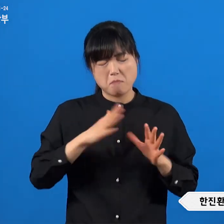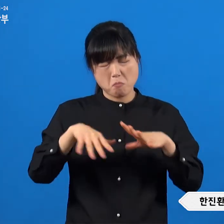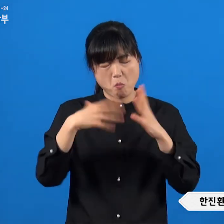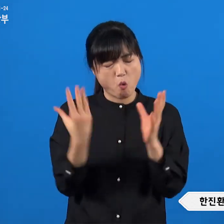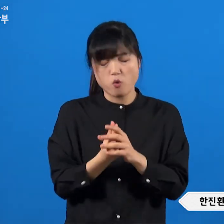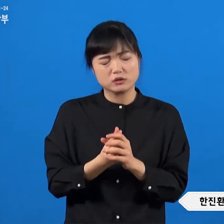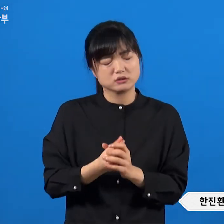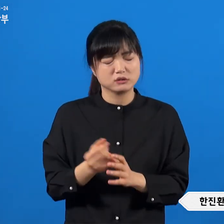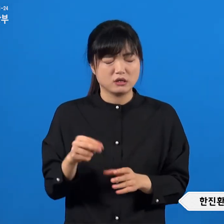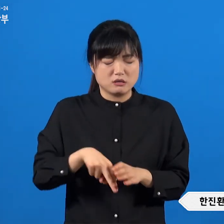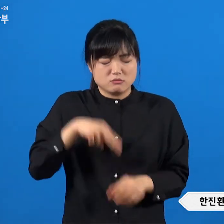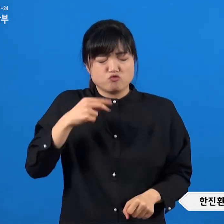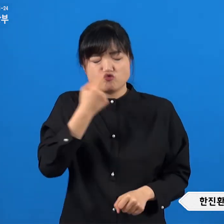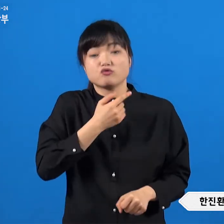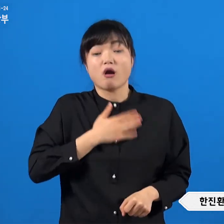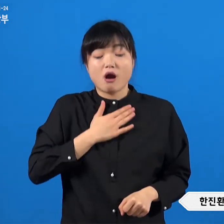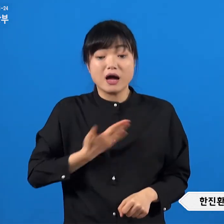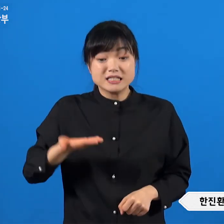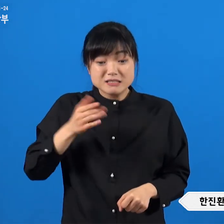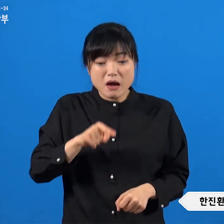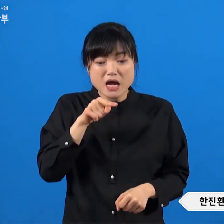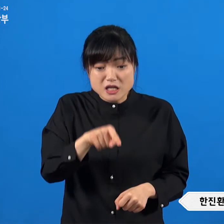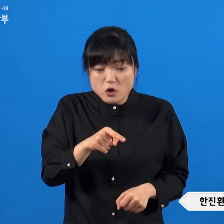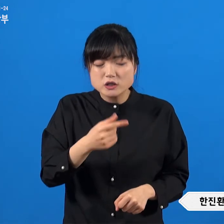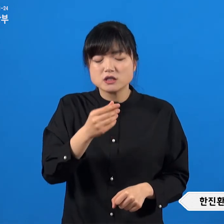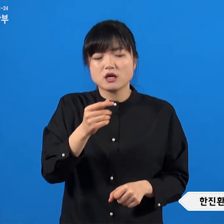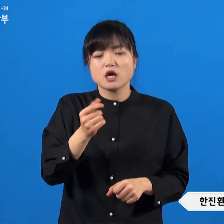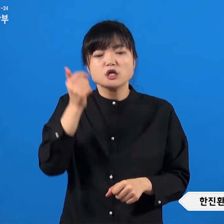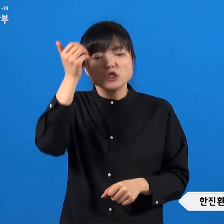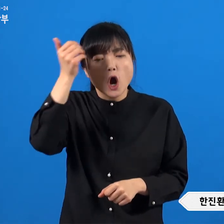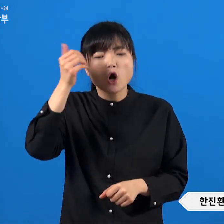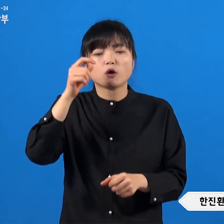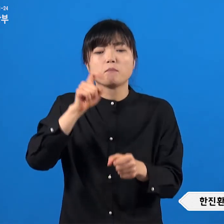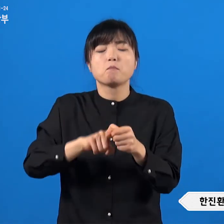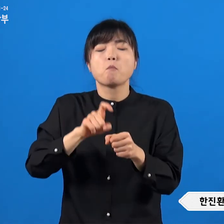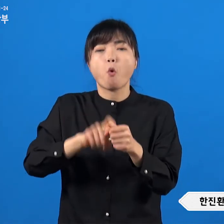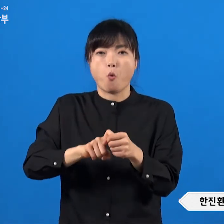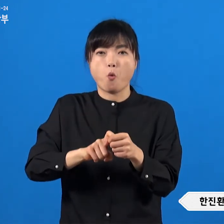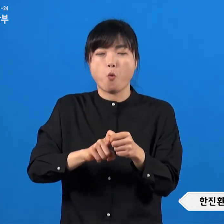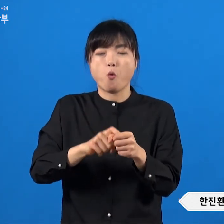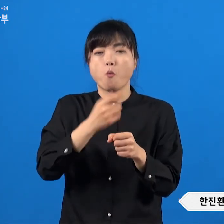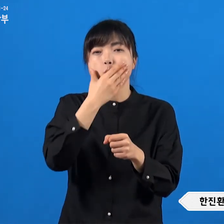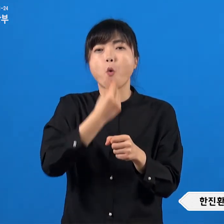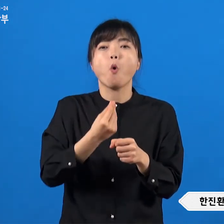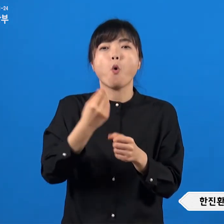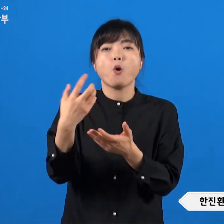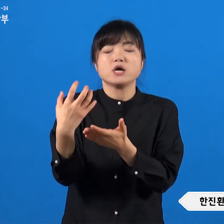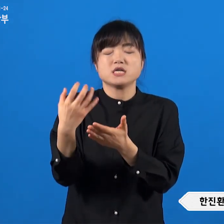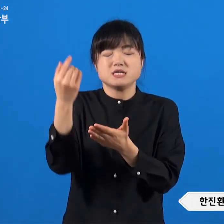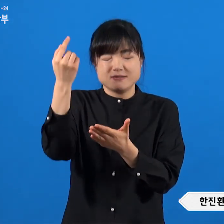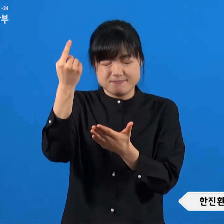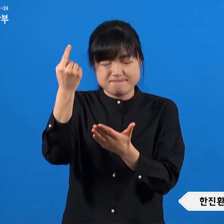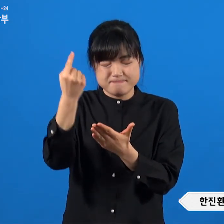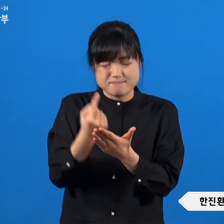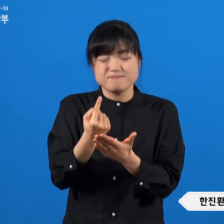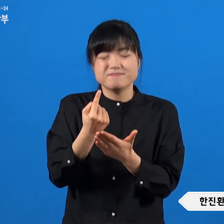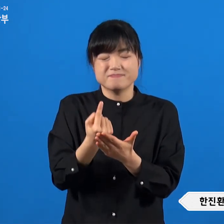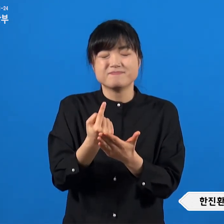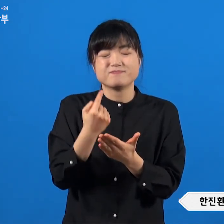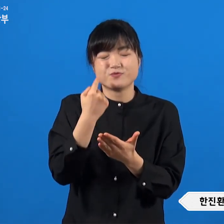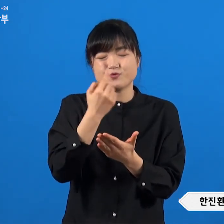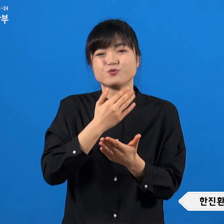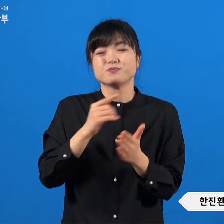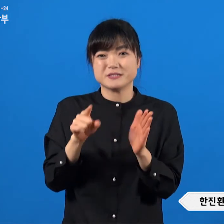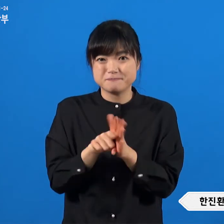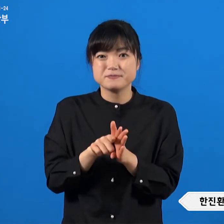알았는데 지금은 그것이 영적인 복이 임하는 통로인 것을 깨달았습니다. 여전히 울보같이 많이 울지만